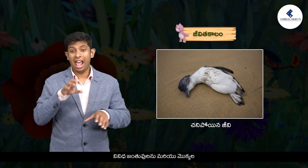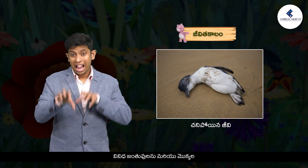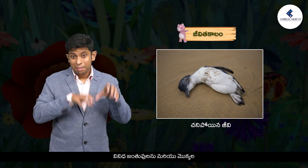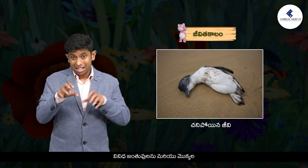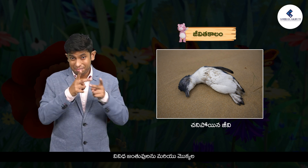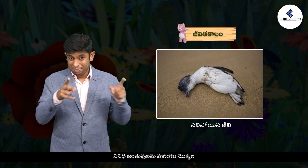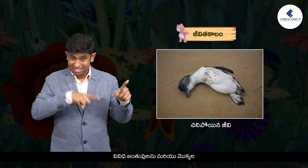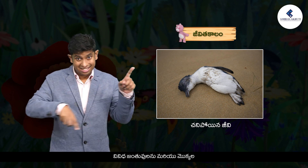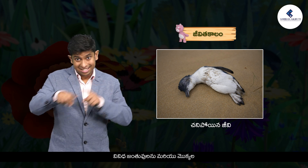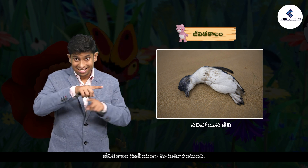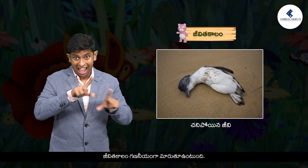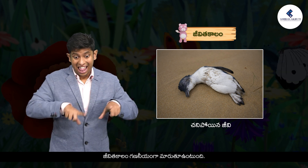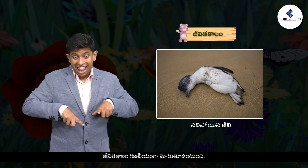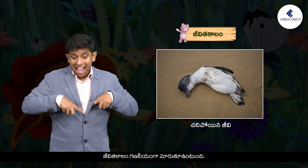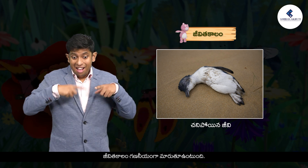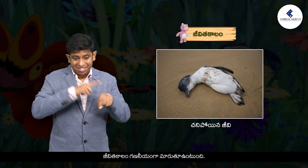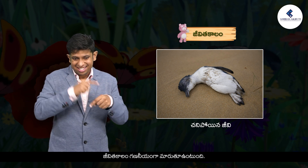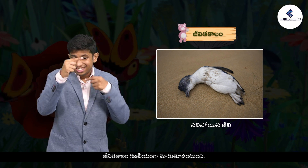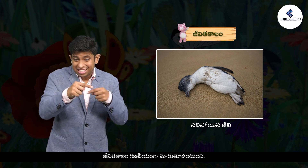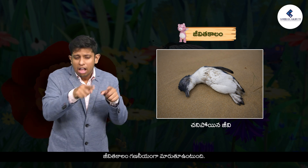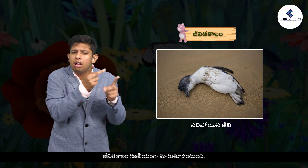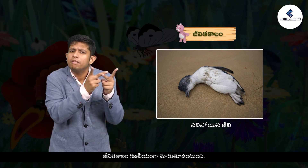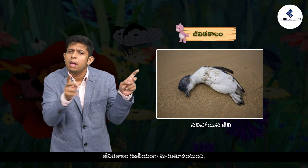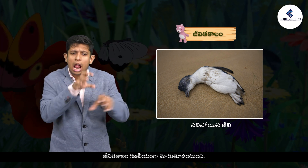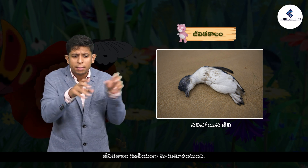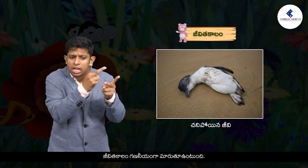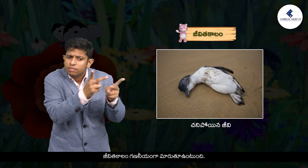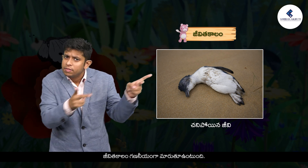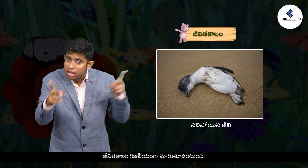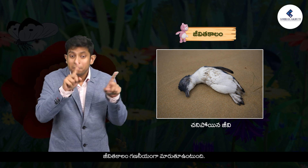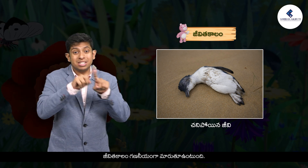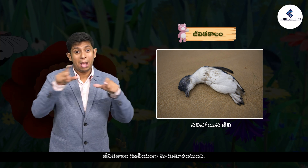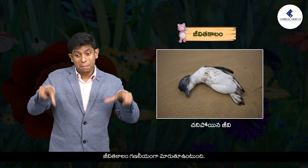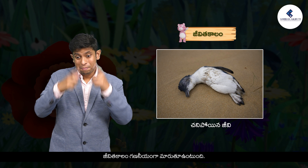వివిధ జంతువులు మరియు మొక్కల జీవితకాలం గణనీయంగా మారుతూ ఉంటుంది.